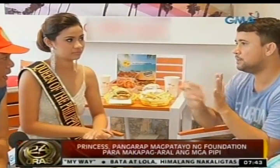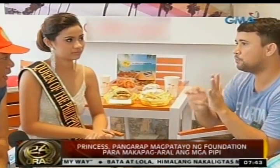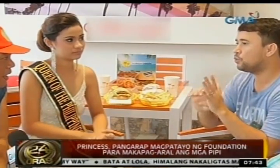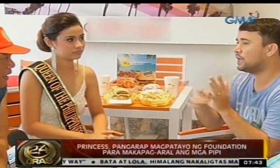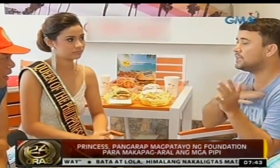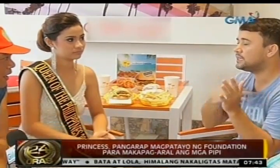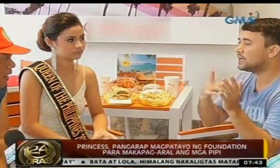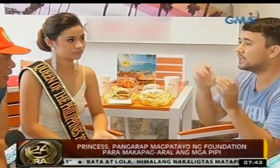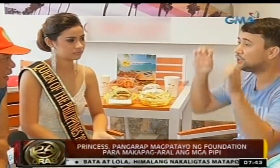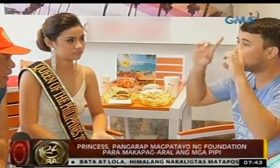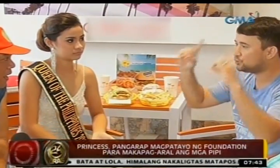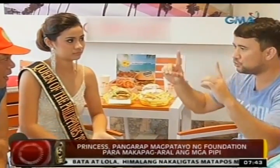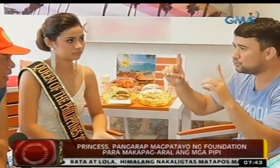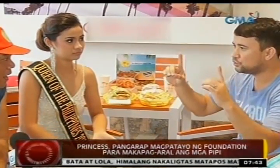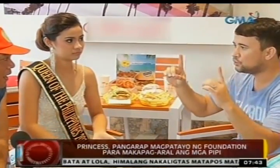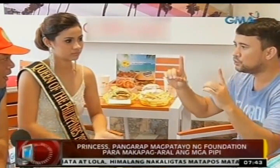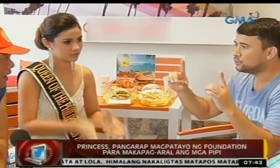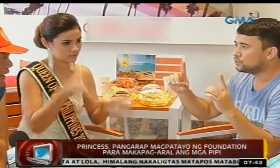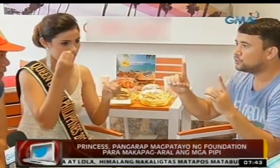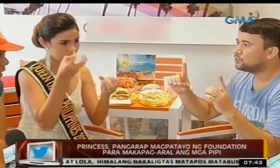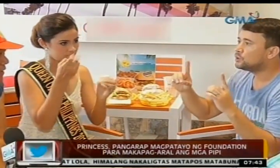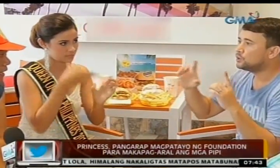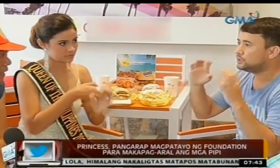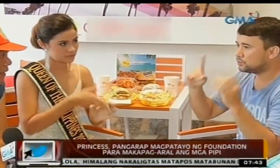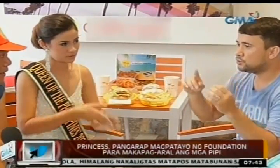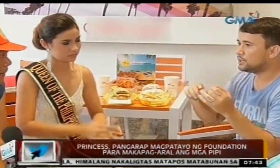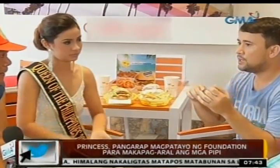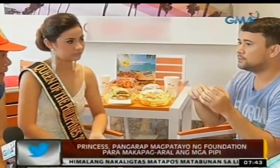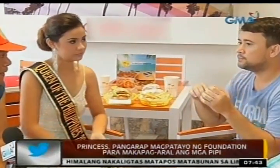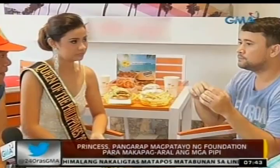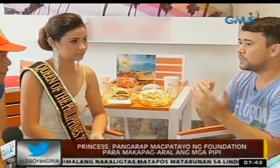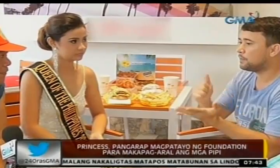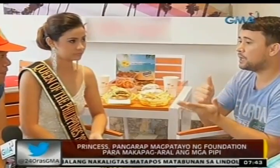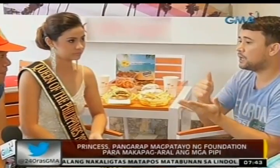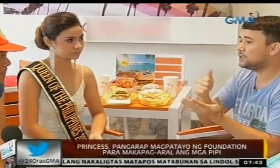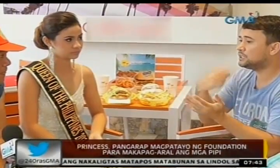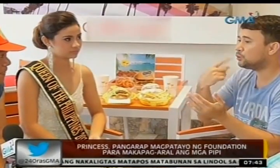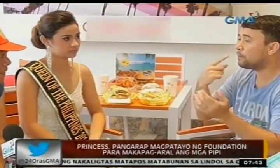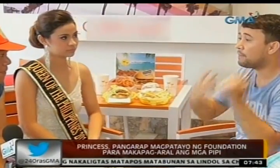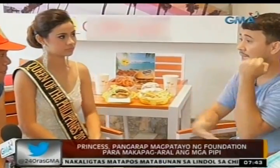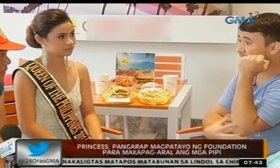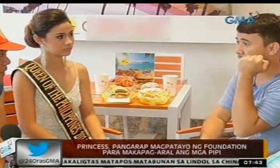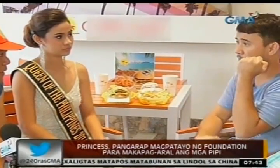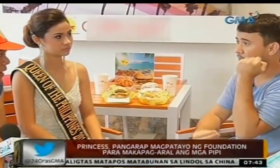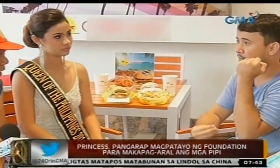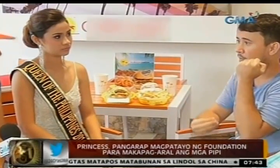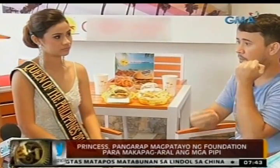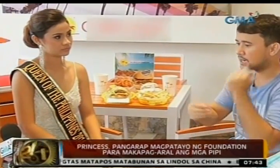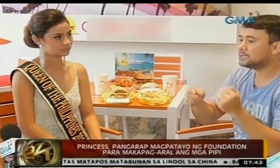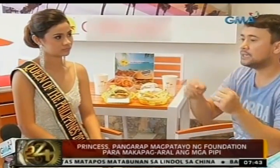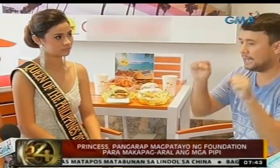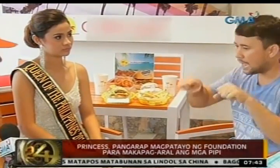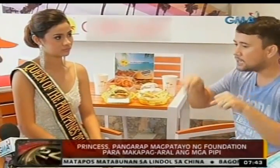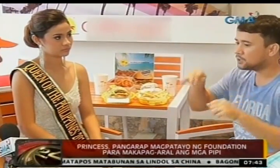makapag-aral, lalo na ang mahihirap. Sa pamamagitan ng sign language, nagbigay ng mensahe si Princess sa mga taong may speech and